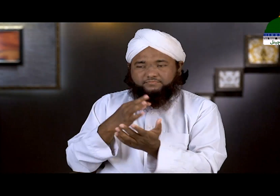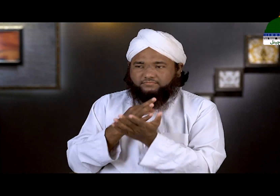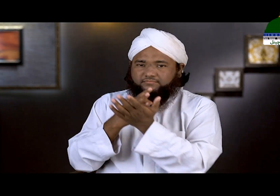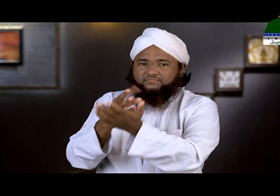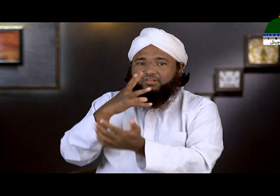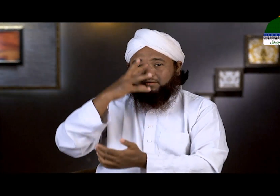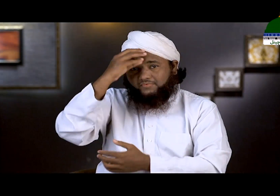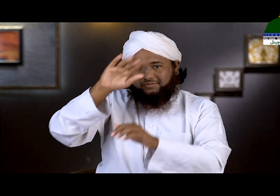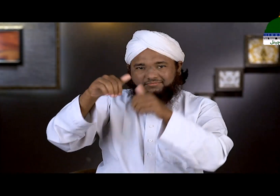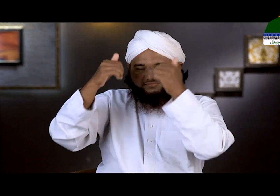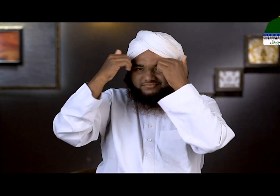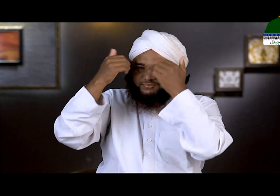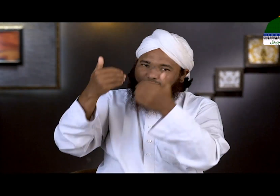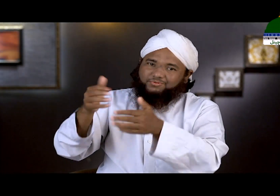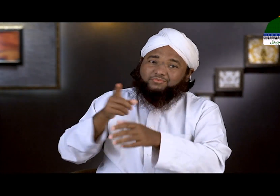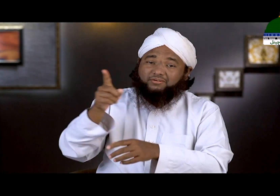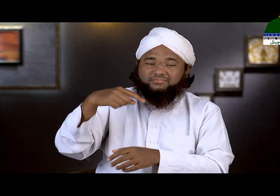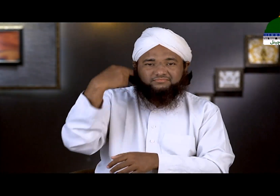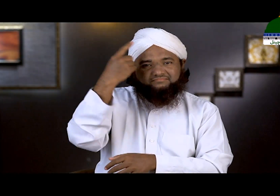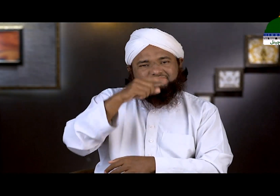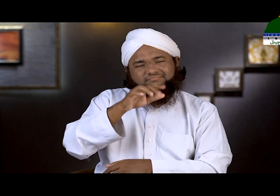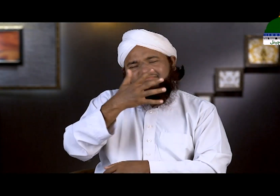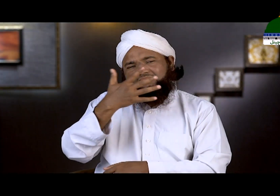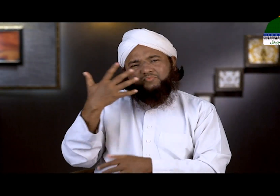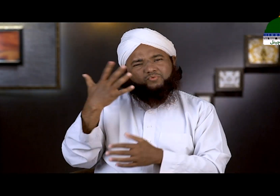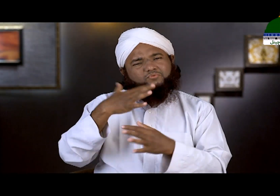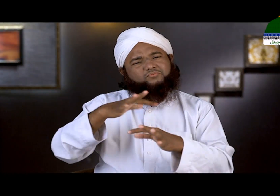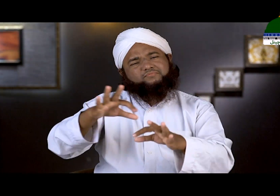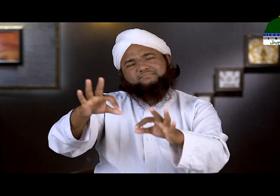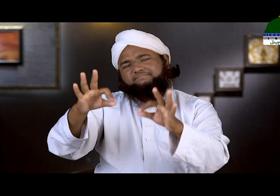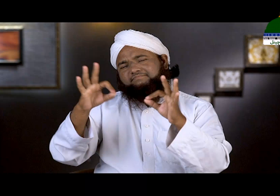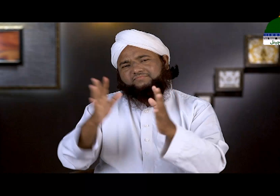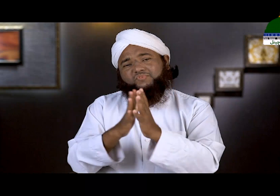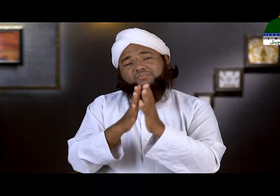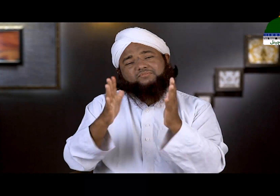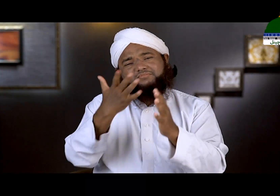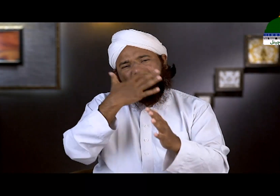وہ عرض کرے گا، میرے ماں باپ آپ پر قربان، آپ کا چہرہ مقدس کیسا نورانی ہے،